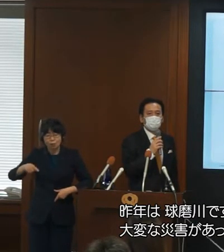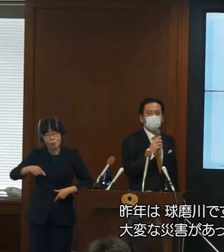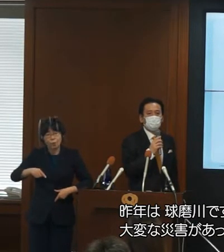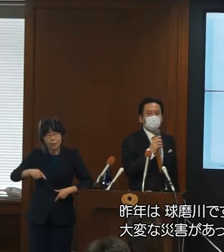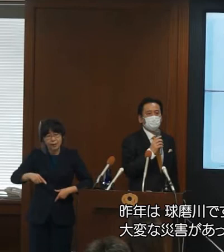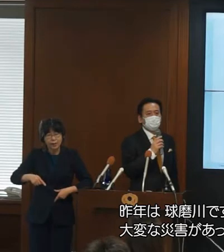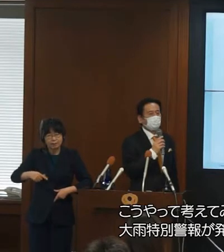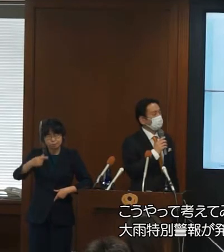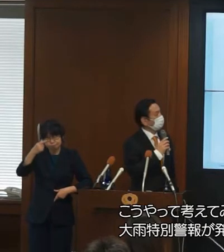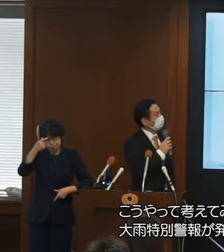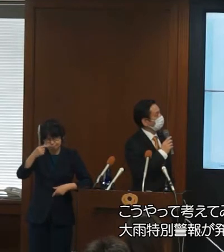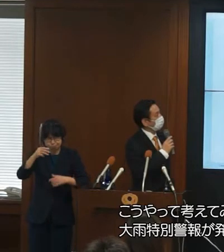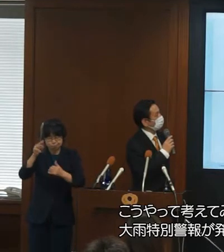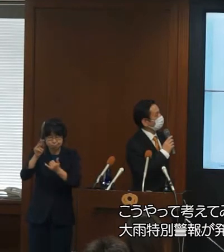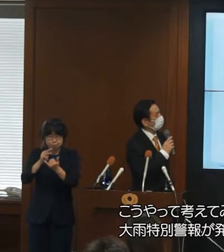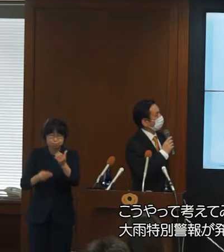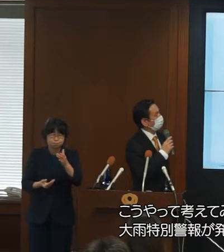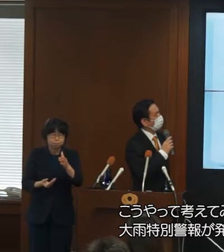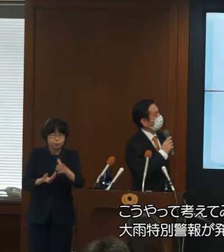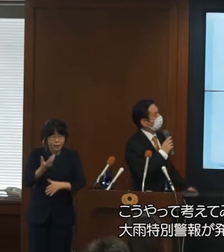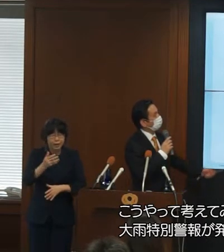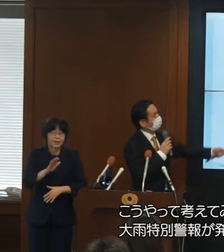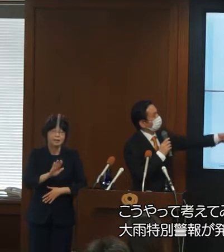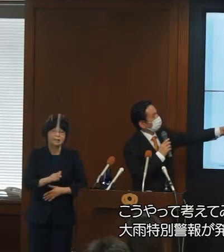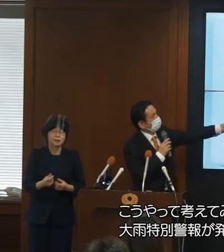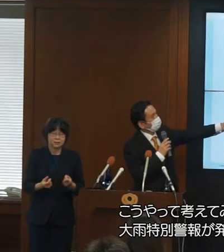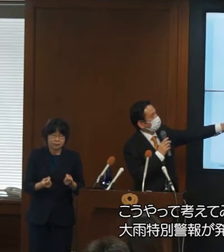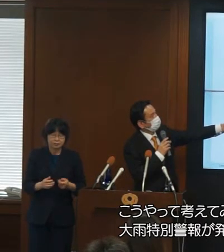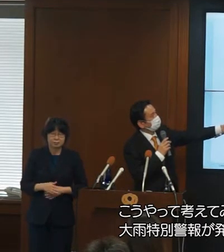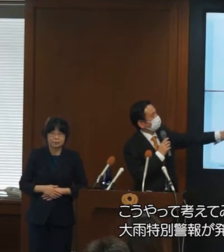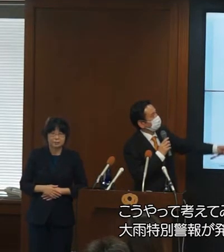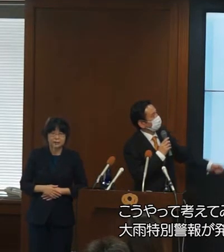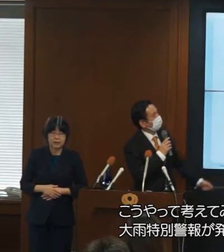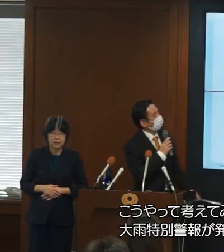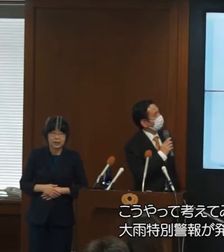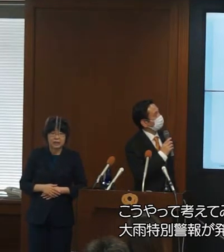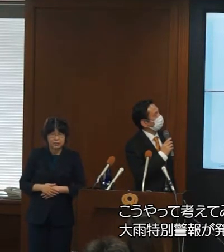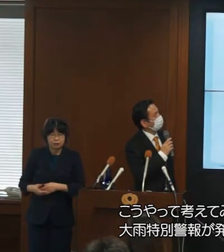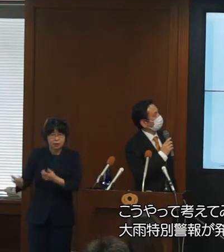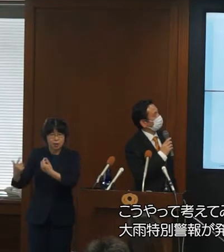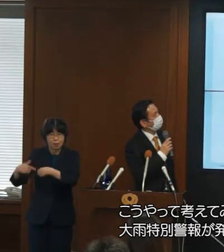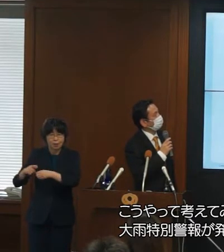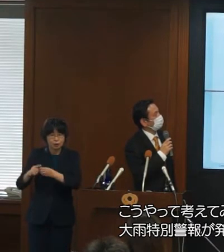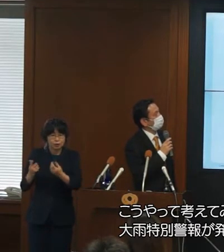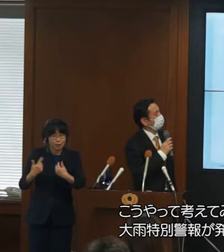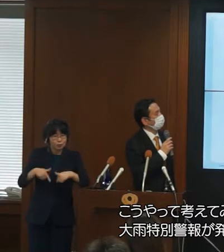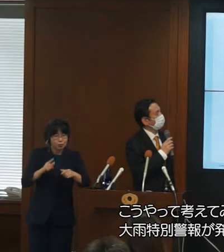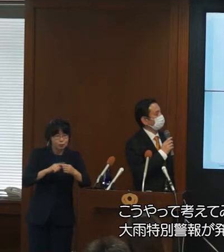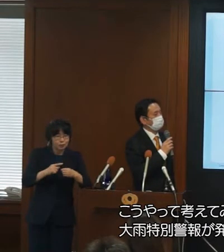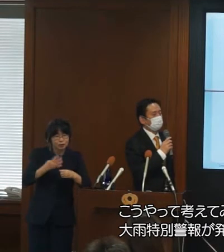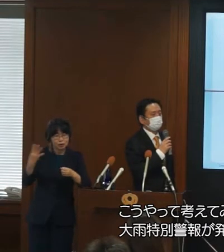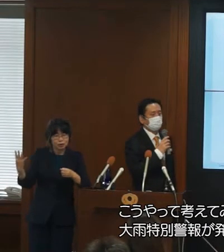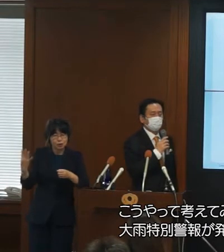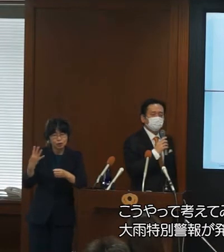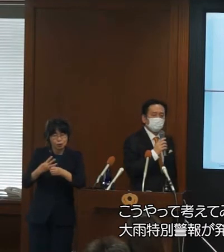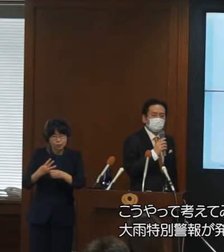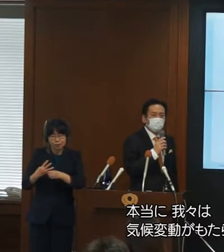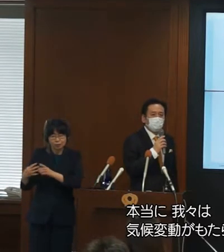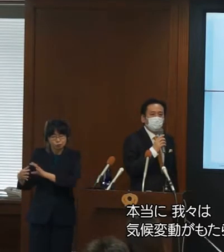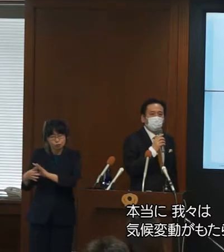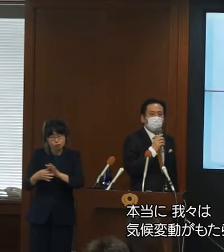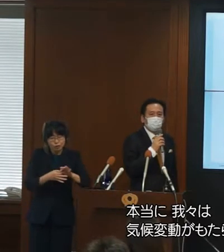ったということで、こうやって考えてみますと4年続けて大雨特別警報が発表されるということ